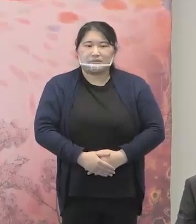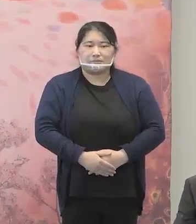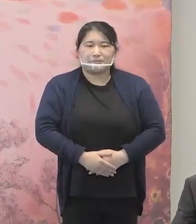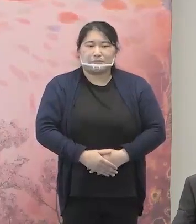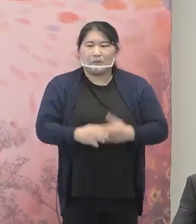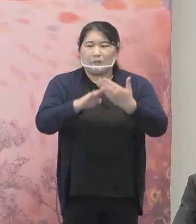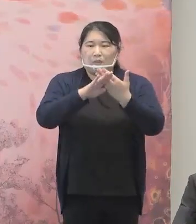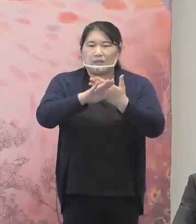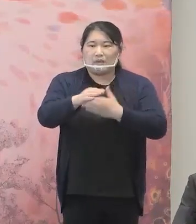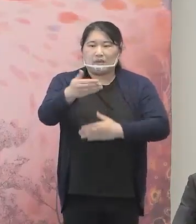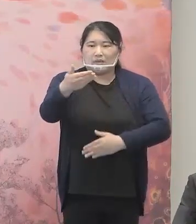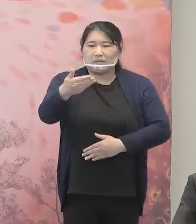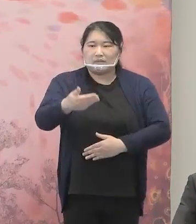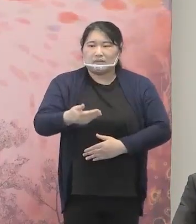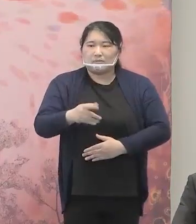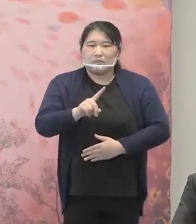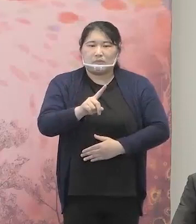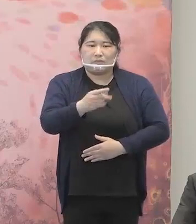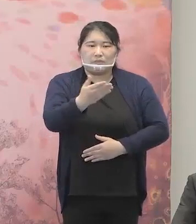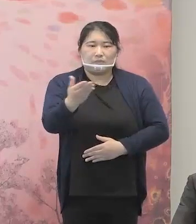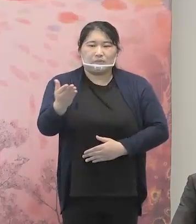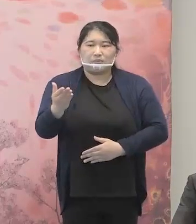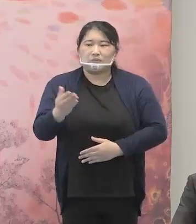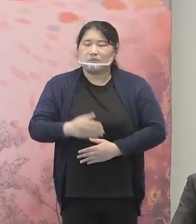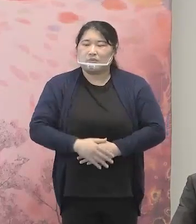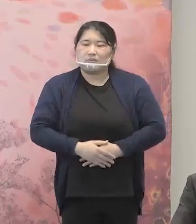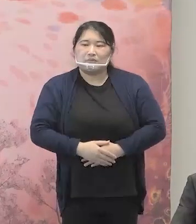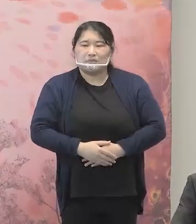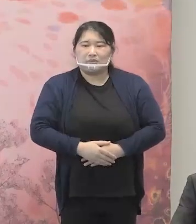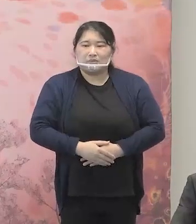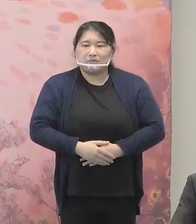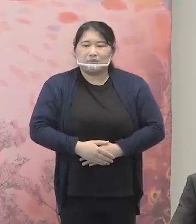取り組み です。 はい、ありがとうございます。他に案件に関してご質問ございませんか。